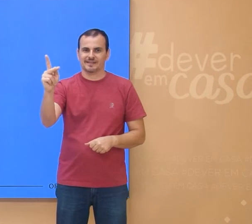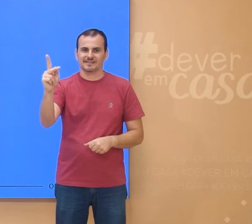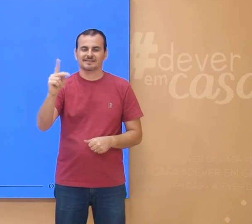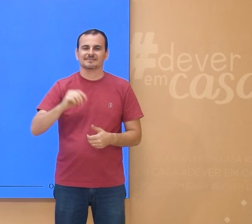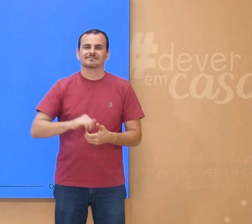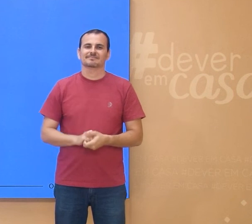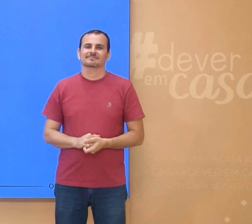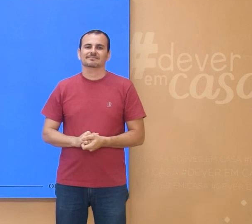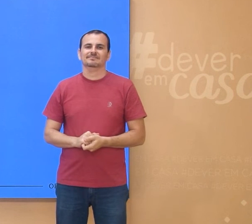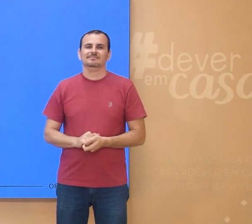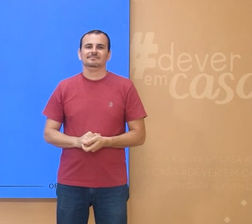ok?